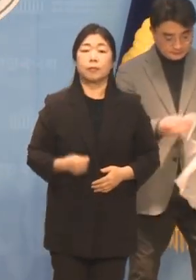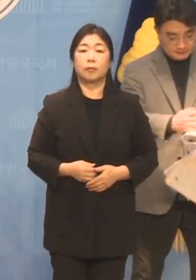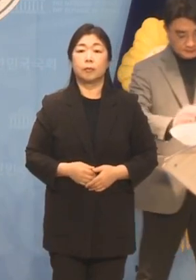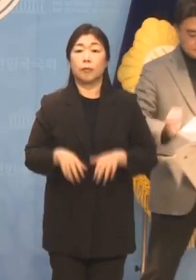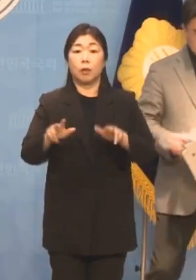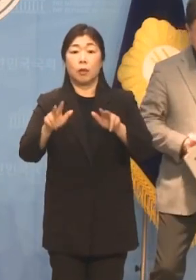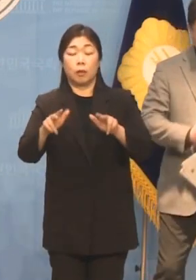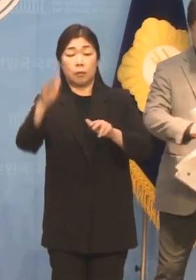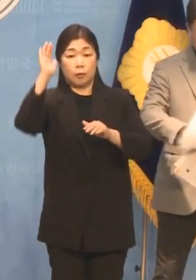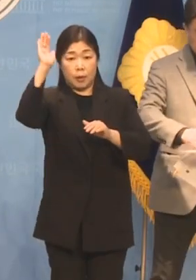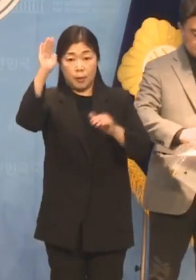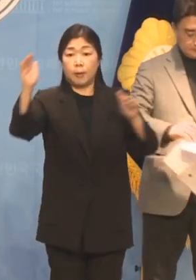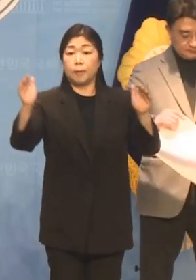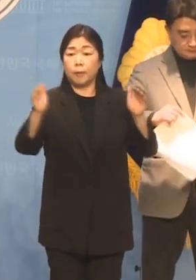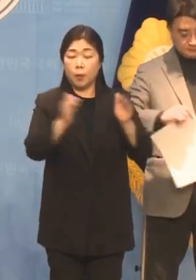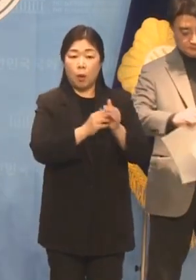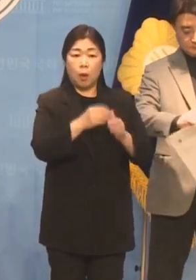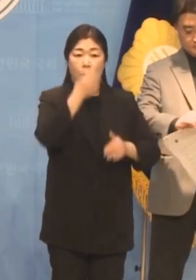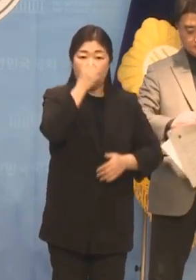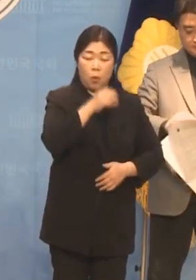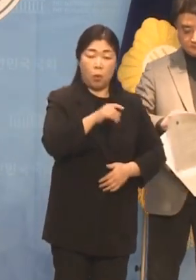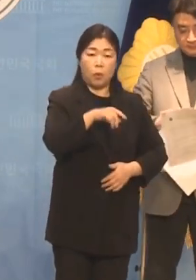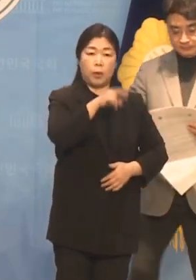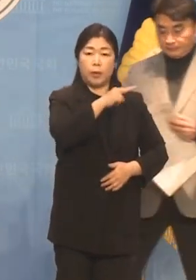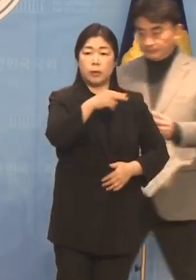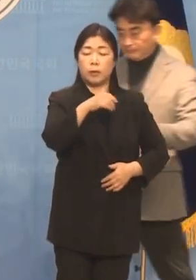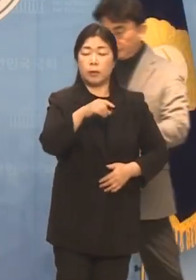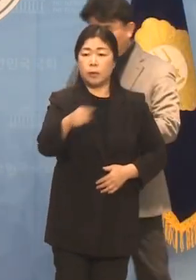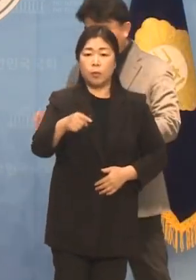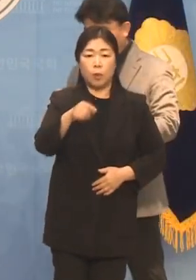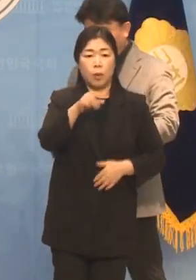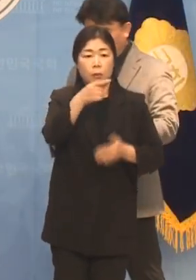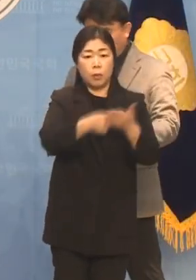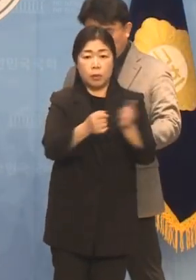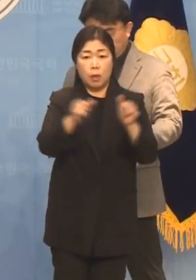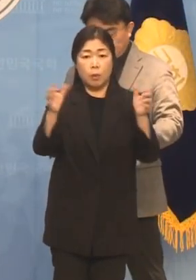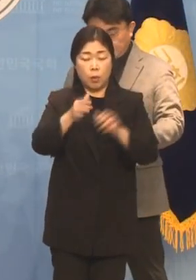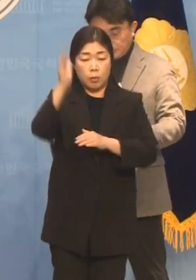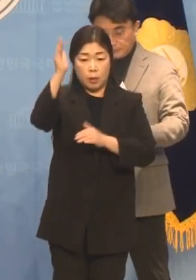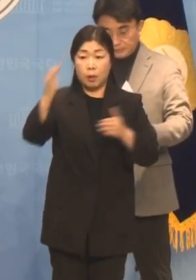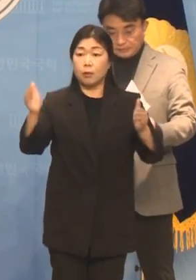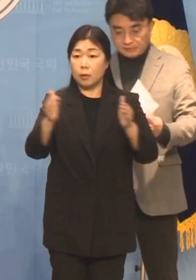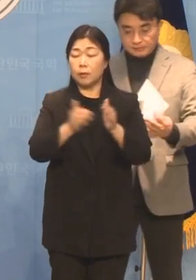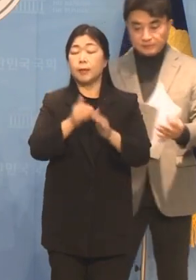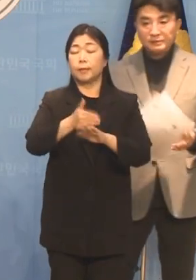예, 이상으로 홍콩 HGC ELS 피해자 모임 기자회견 마치도록